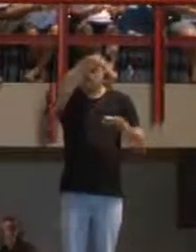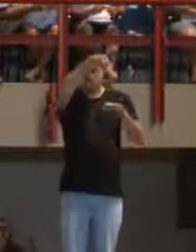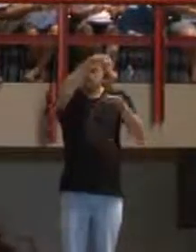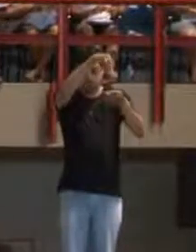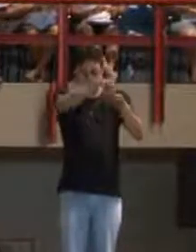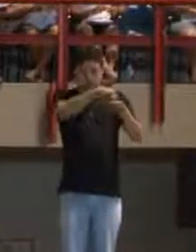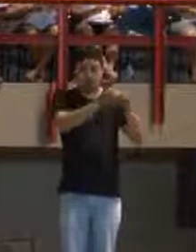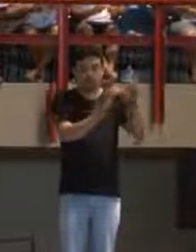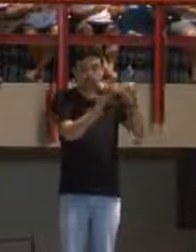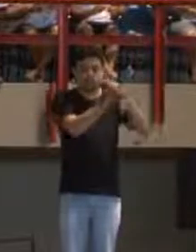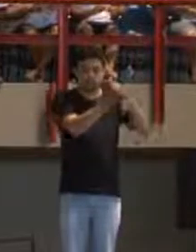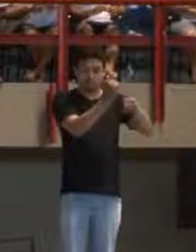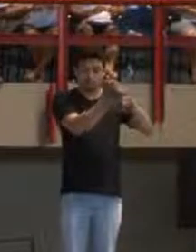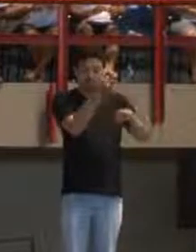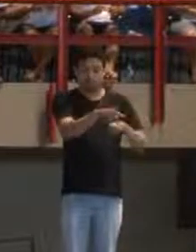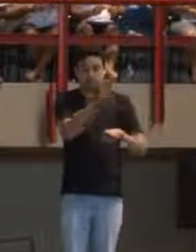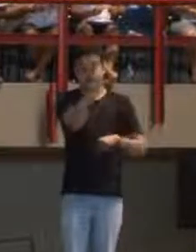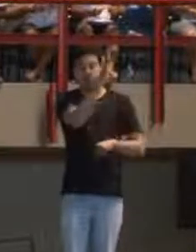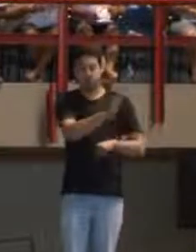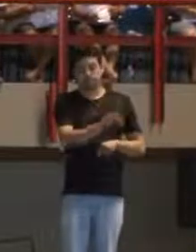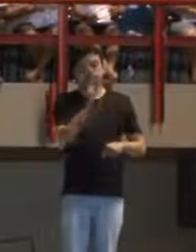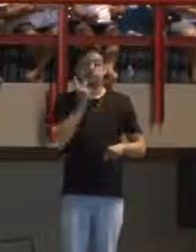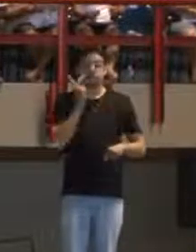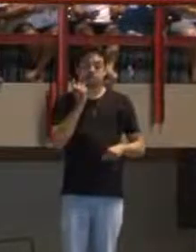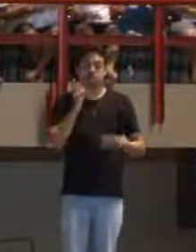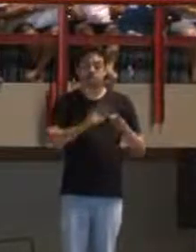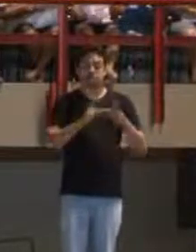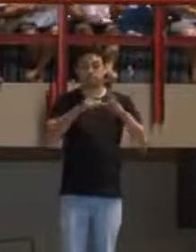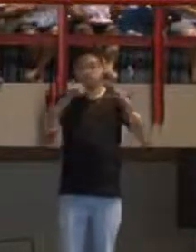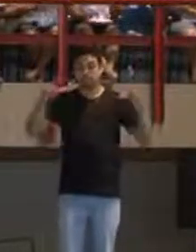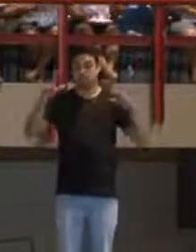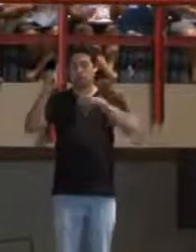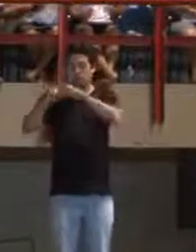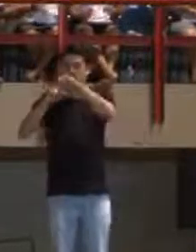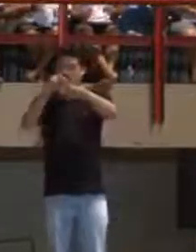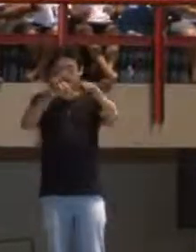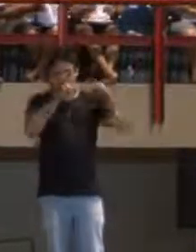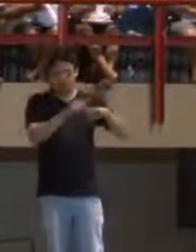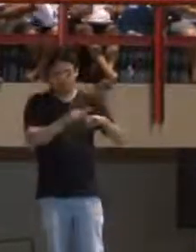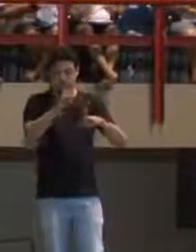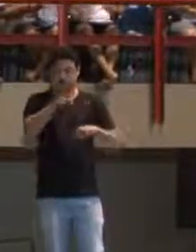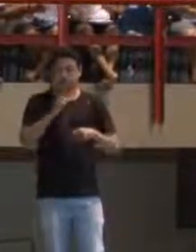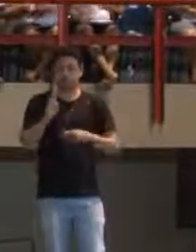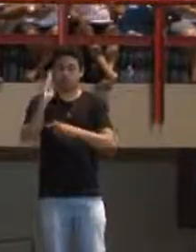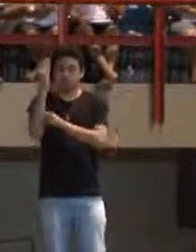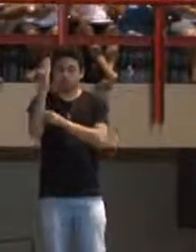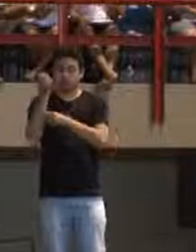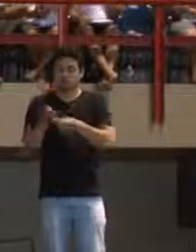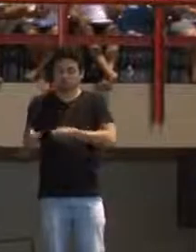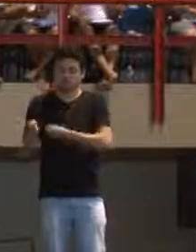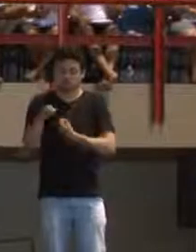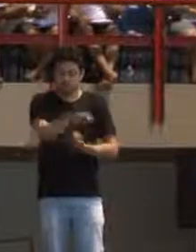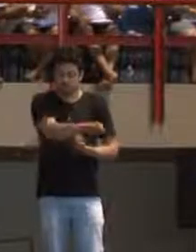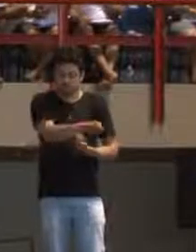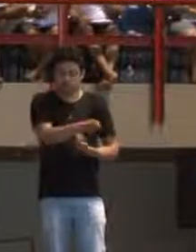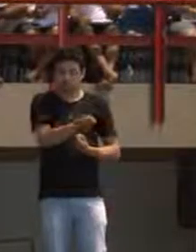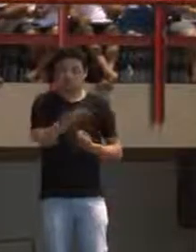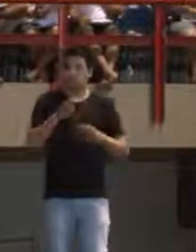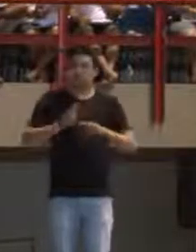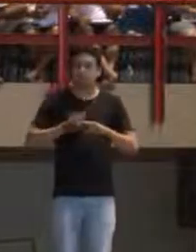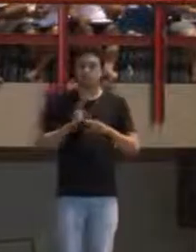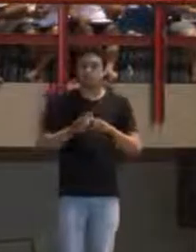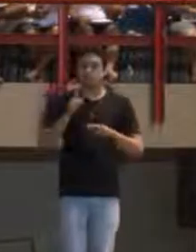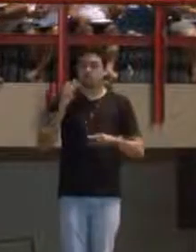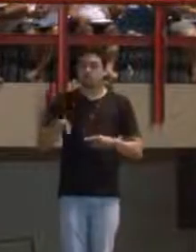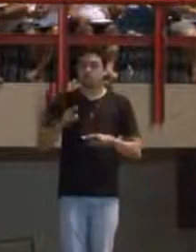indústria siderúrgica aqui no Ceará, e o que é utilizado na maioria dos países, é o carvão mineral. Carvão